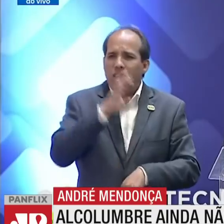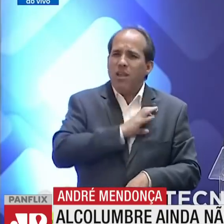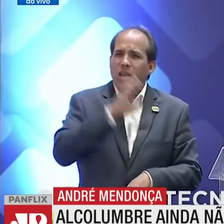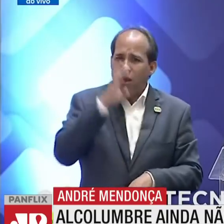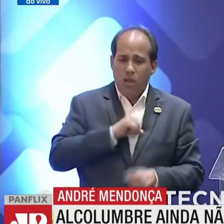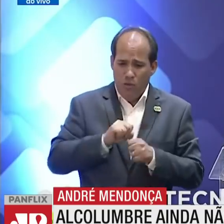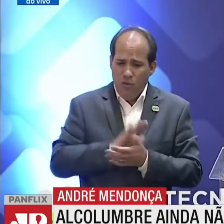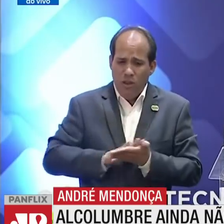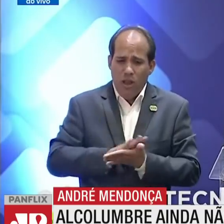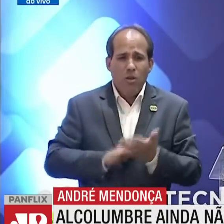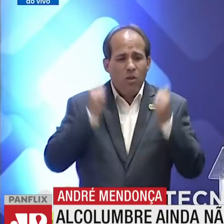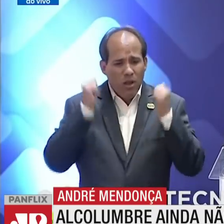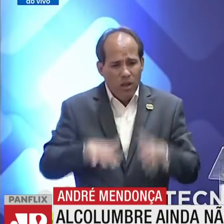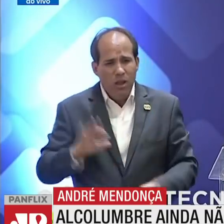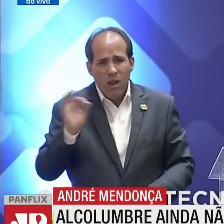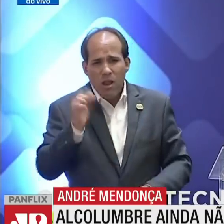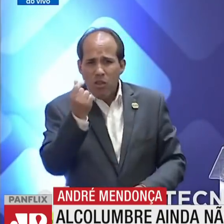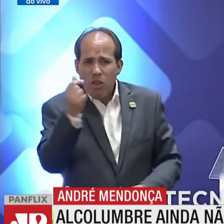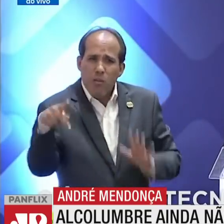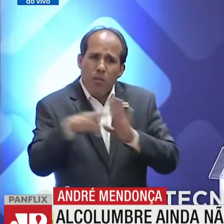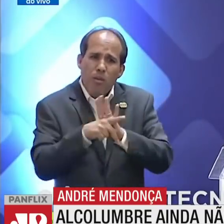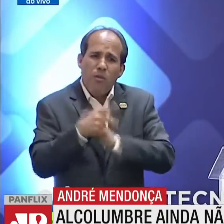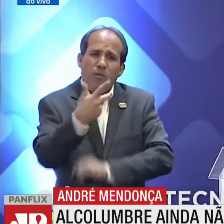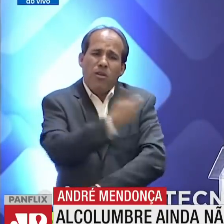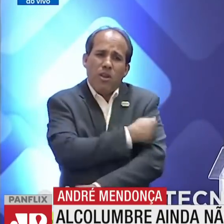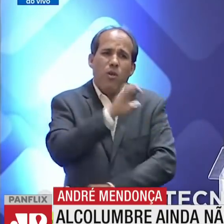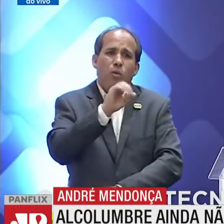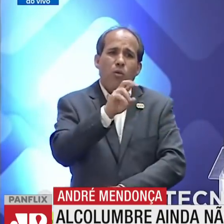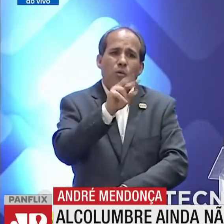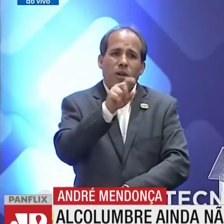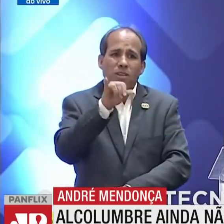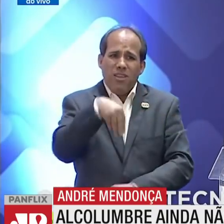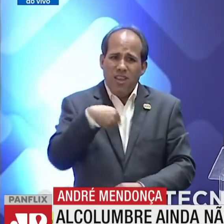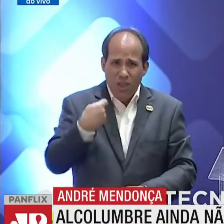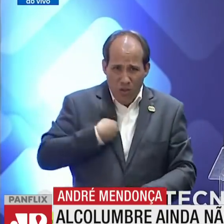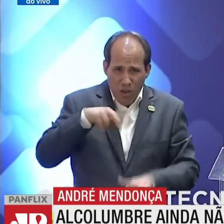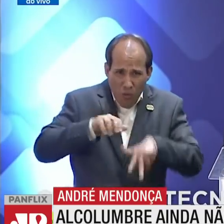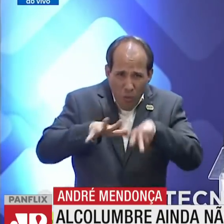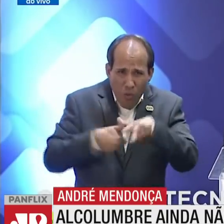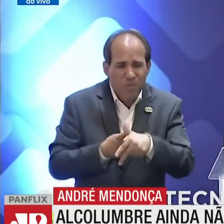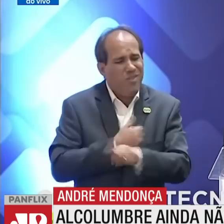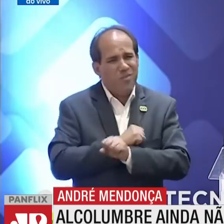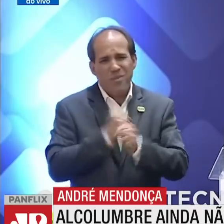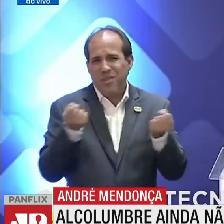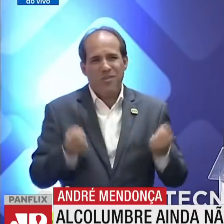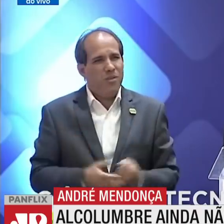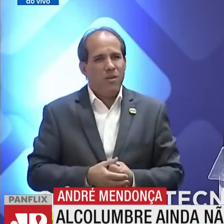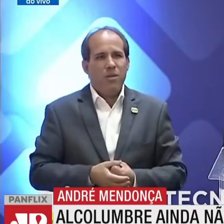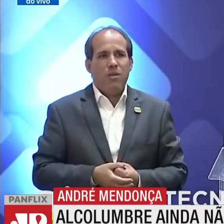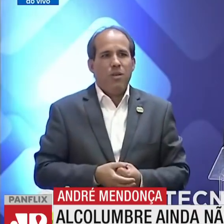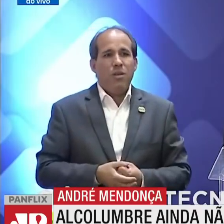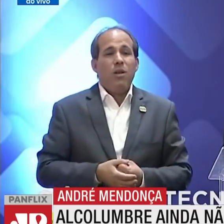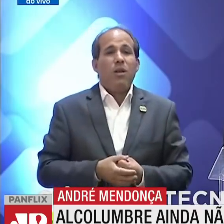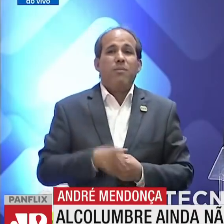O presidente Bolsonaro sugeriu durante evento nesta sexta estar sofrendo chantagem para mudar a indicação de André Mendonça à